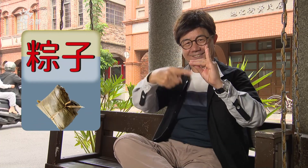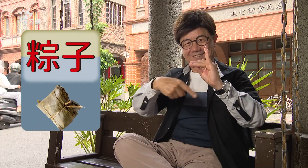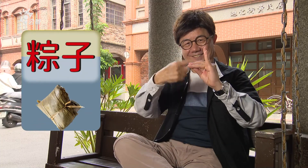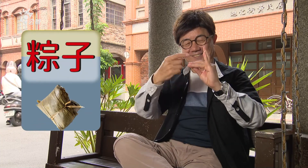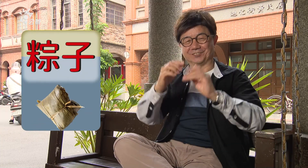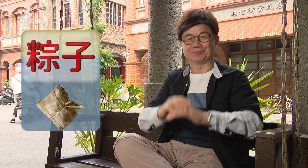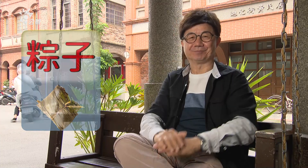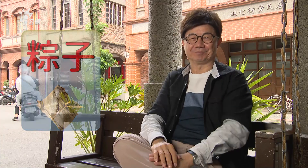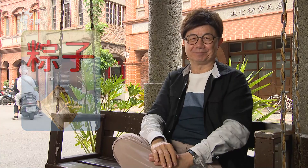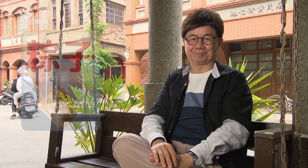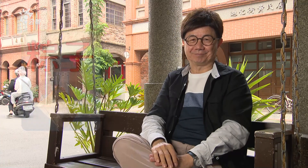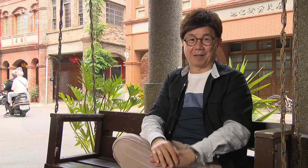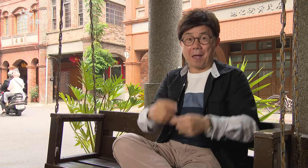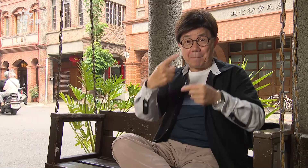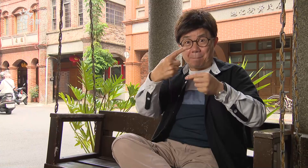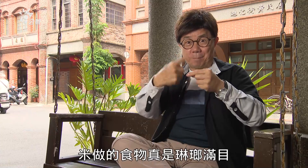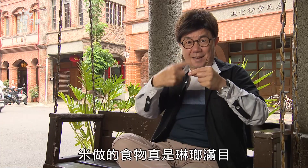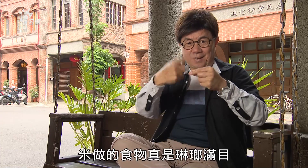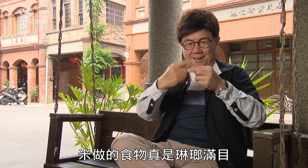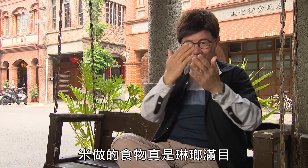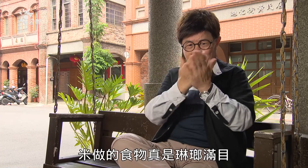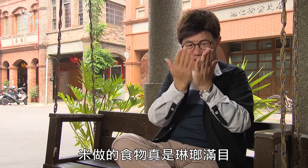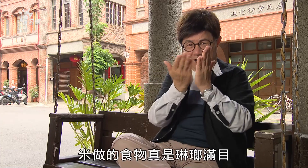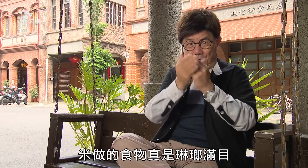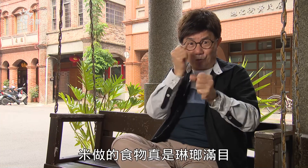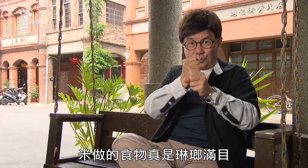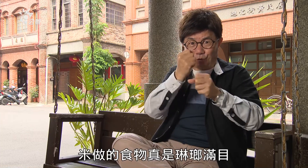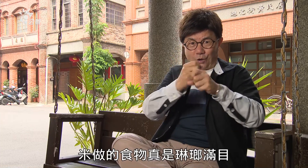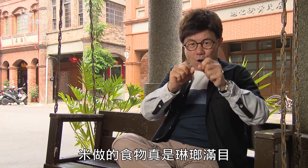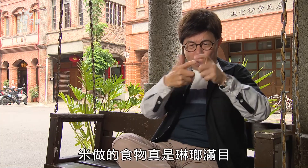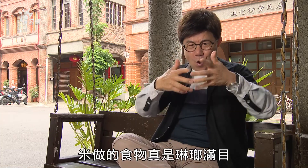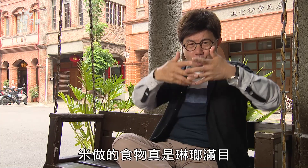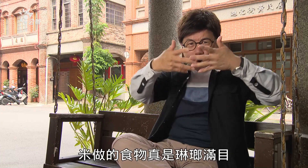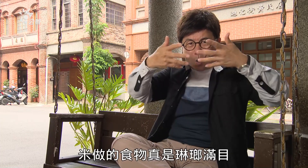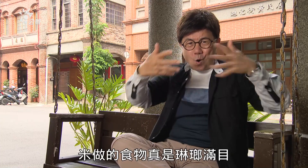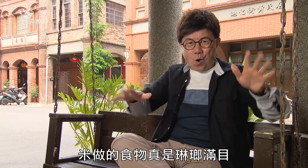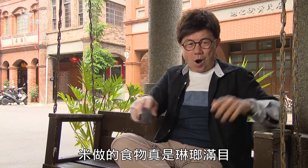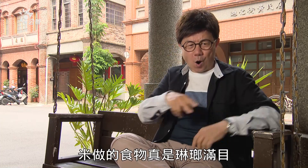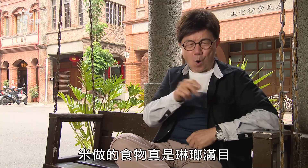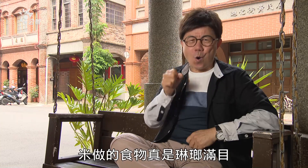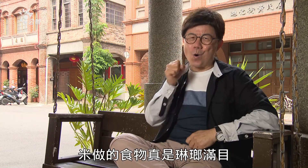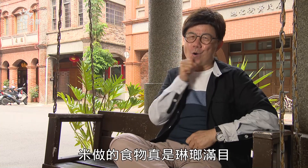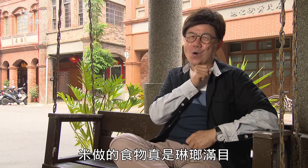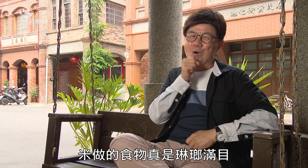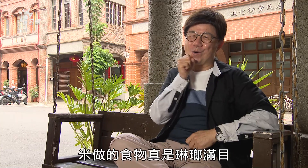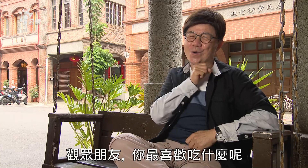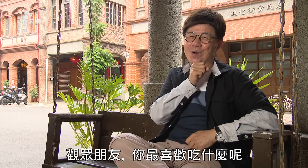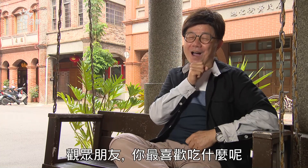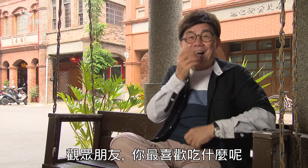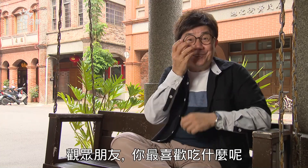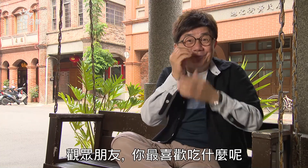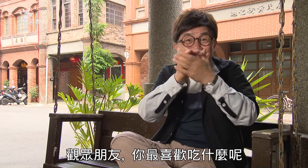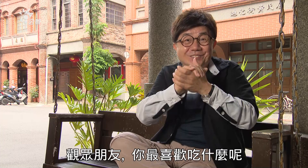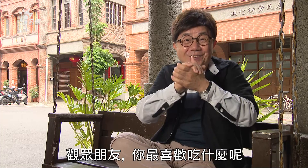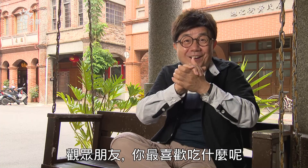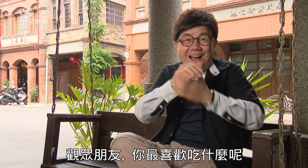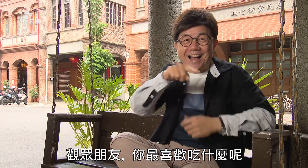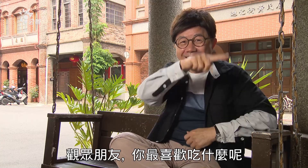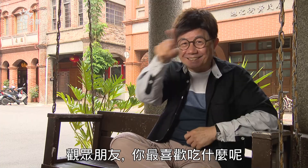粽子。你做的食物呢，真是琳琅满目啊！观众朋友，你最喜